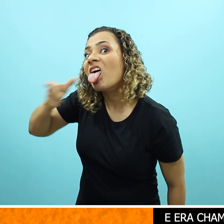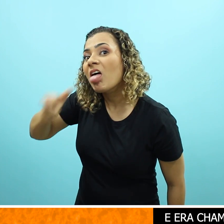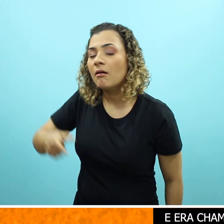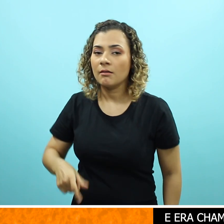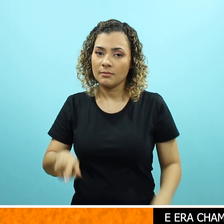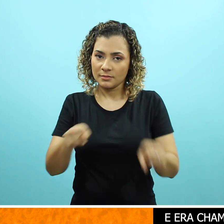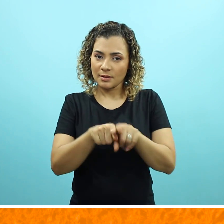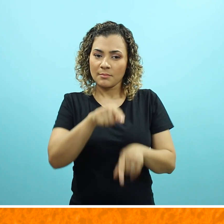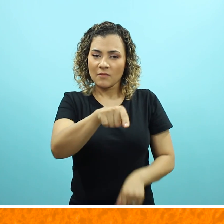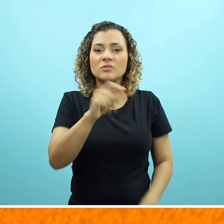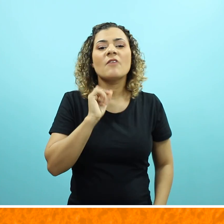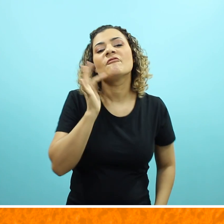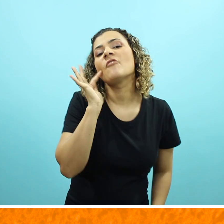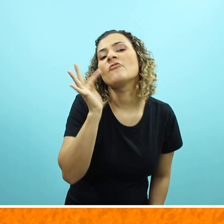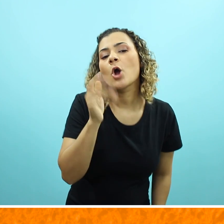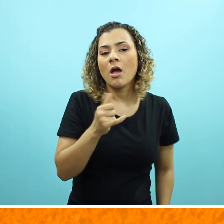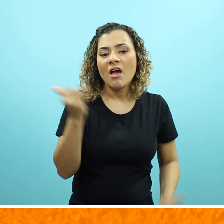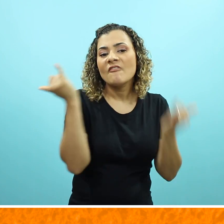fofoqueira.